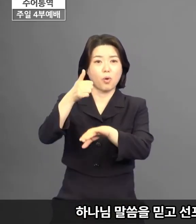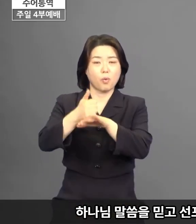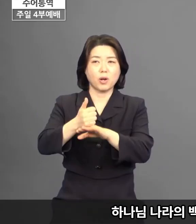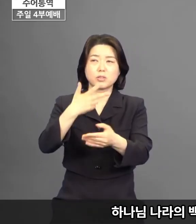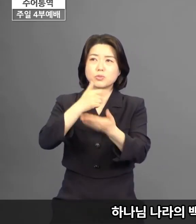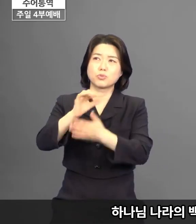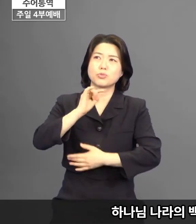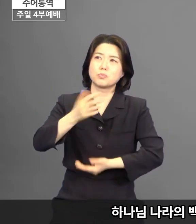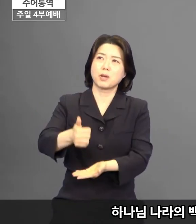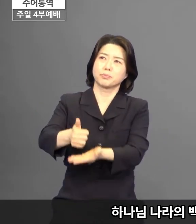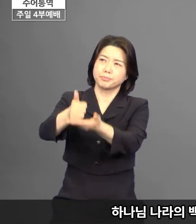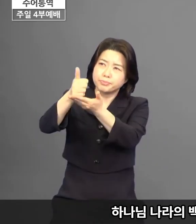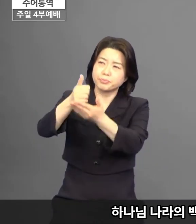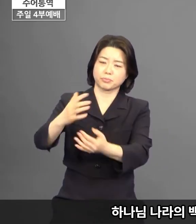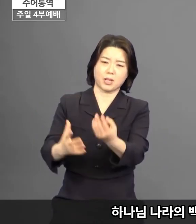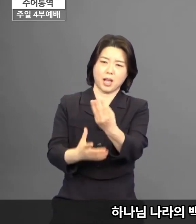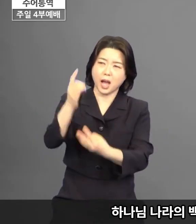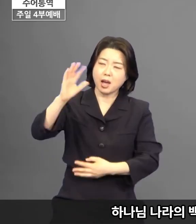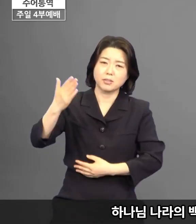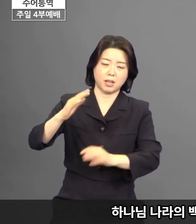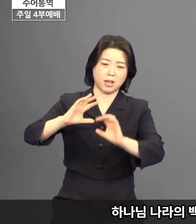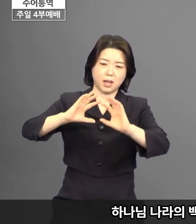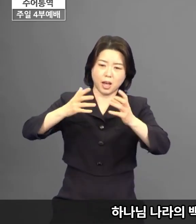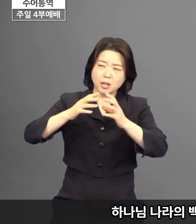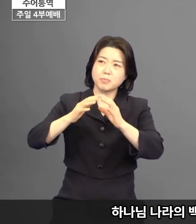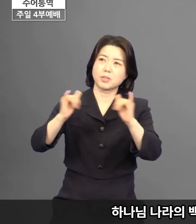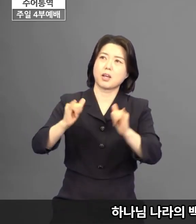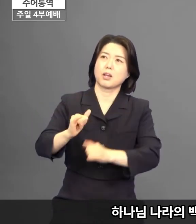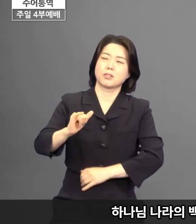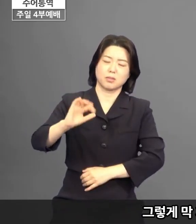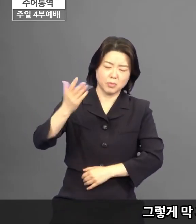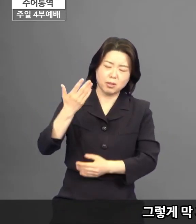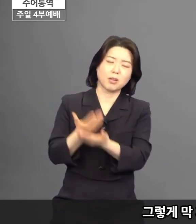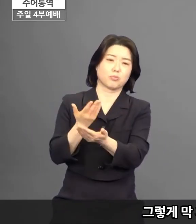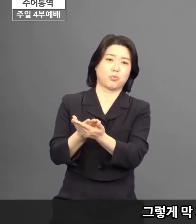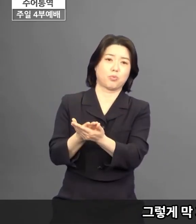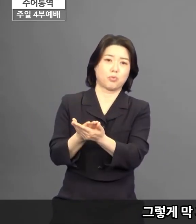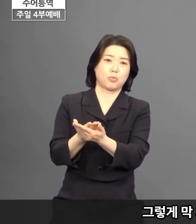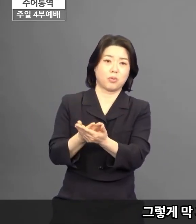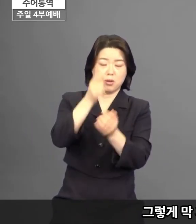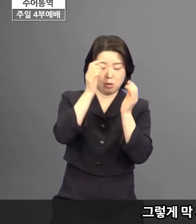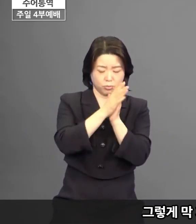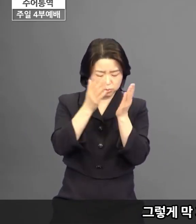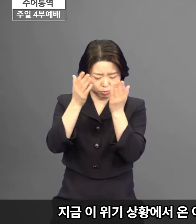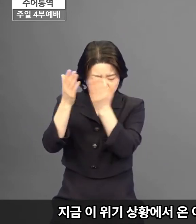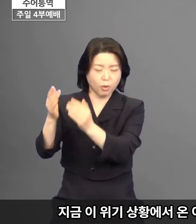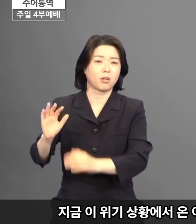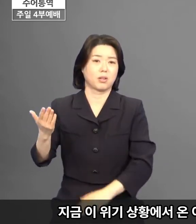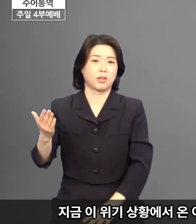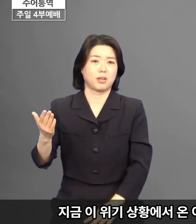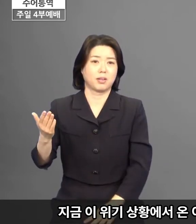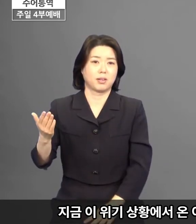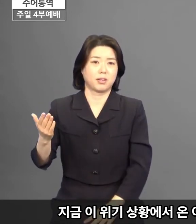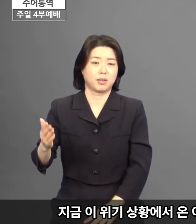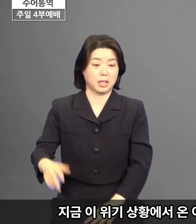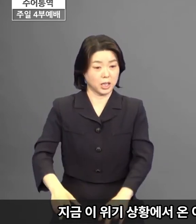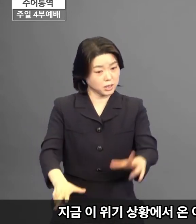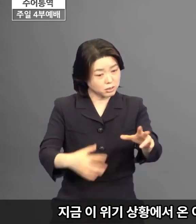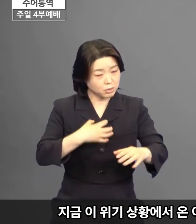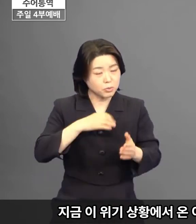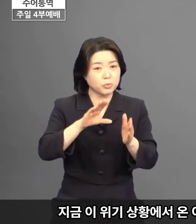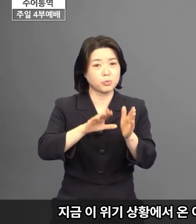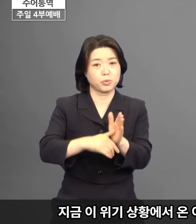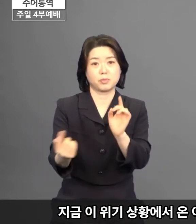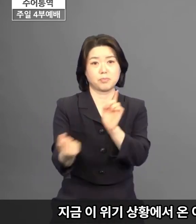주님만을 섬기는 하나된 하나님 나라의 백성들이 되게 해 주십시오. 그렇게 막 기도가 되더라고요. 지금 이 위기